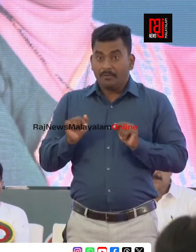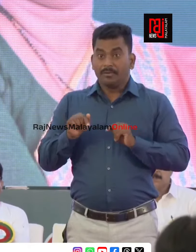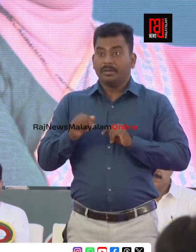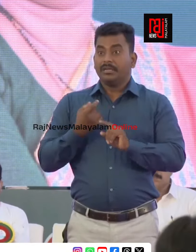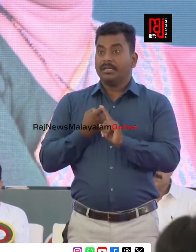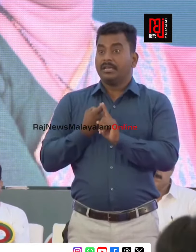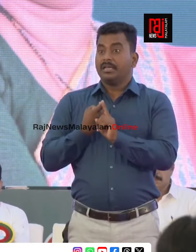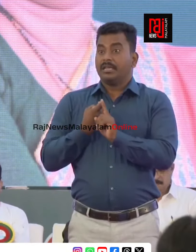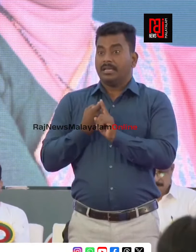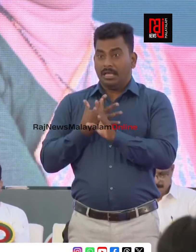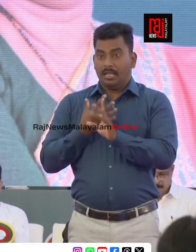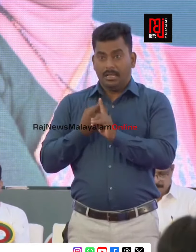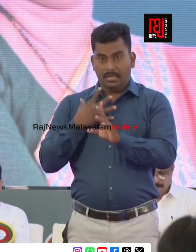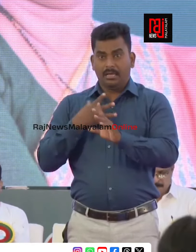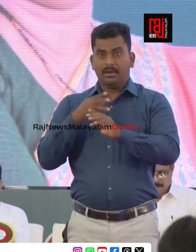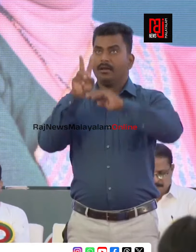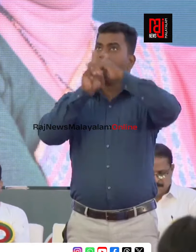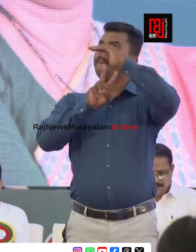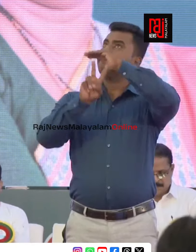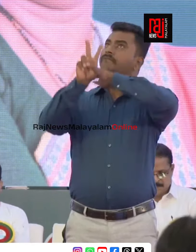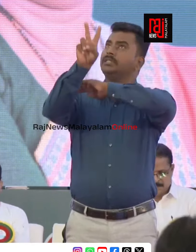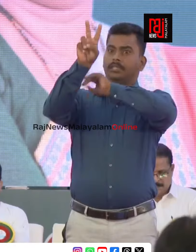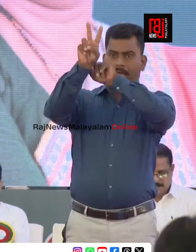നവകേരള സൃഷ്ടിയുടെ ഭാഗമായി ചെയ്യുന്നൊരു